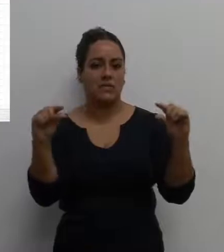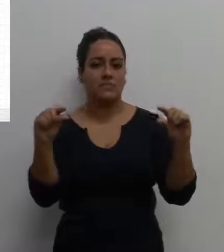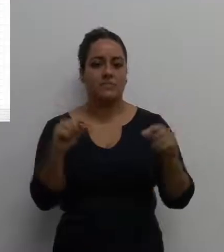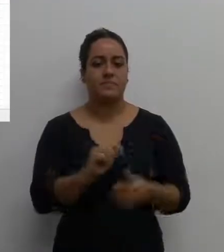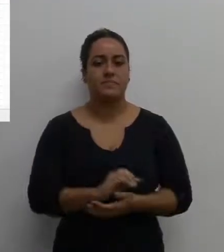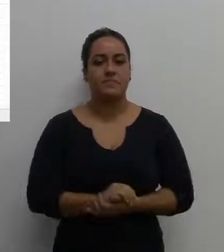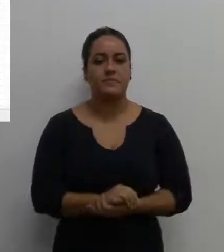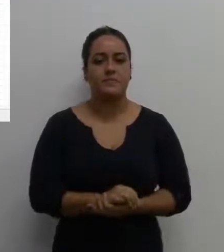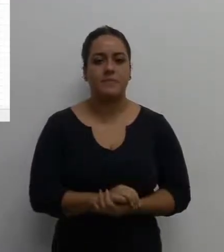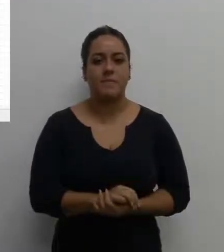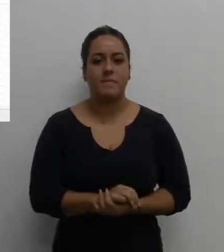aqui.